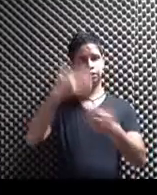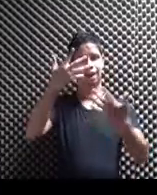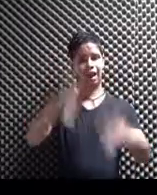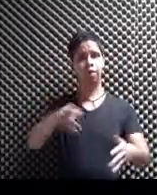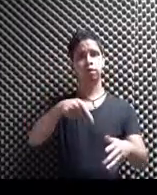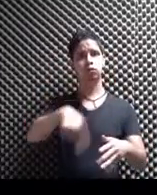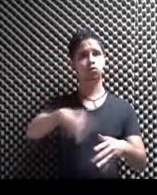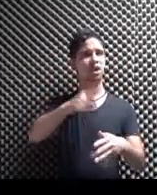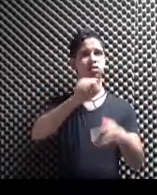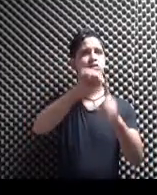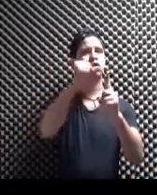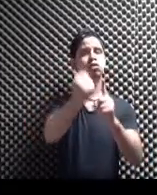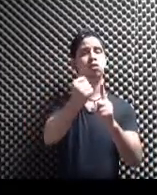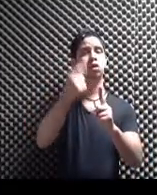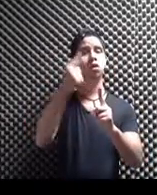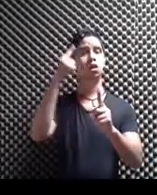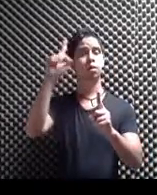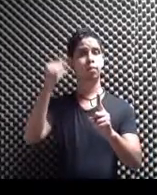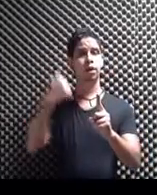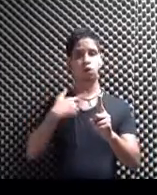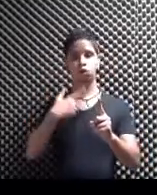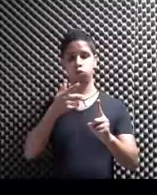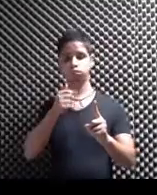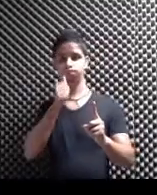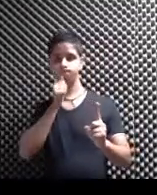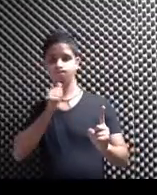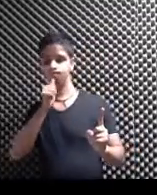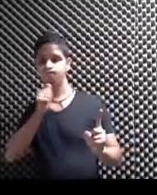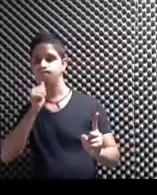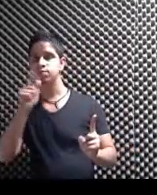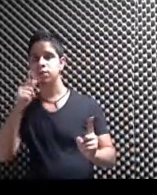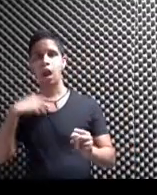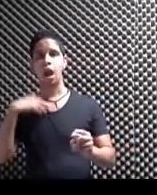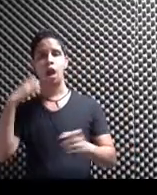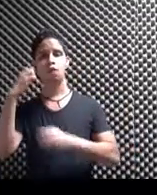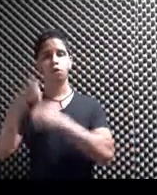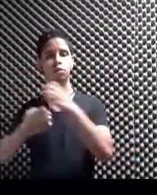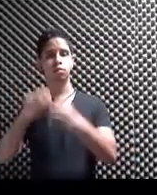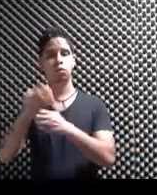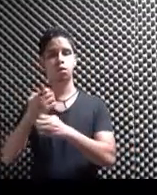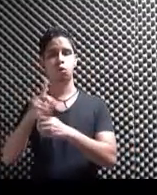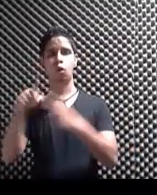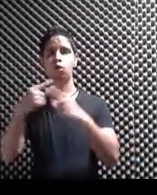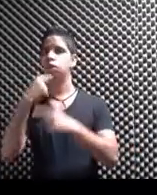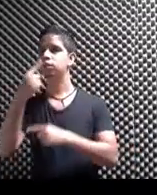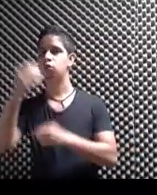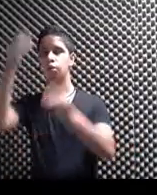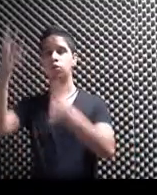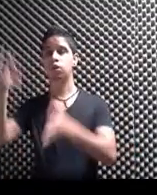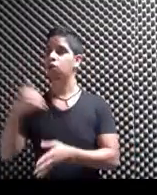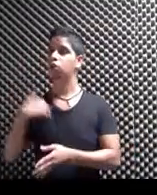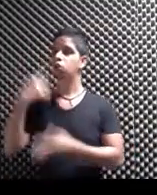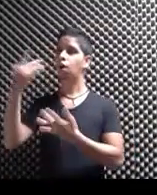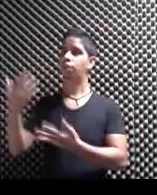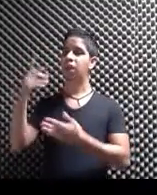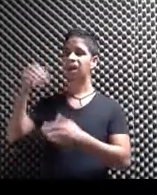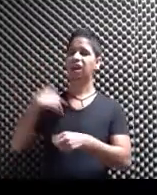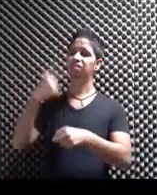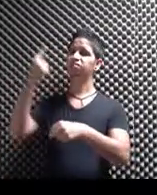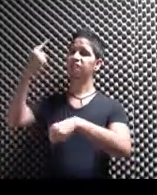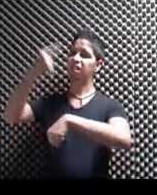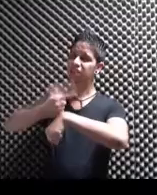algo pero lo toleramos evolutivamente cuando le decimos a alguien yo voy a esperar hasta tal fecha a que se arregle tal situación